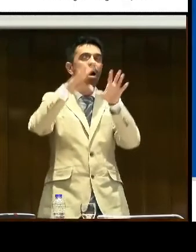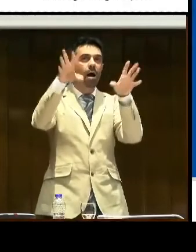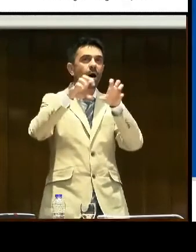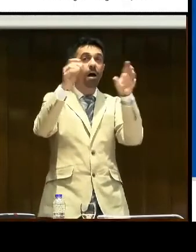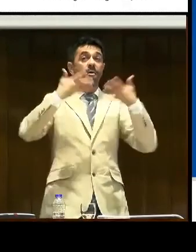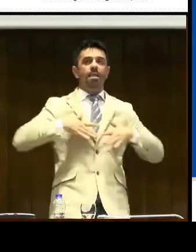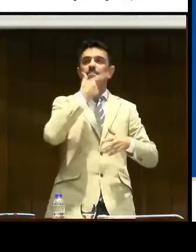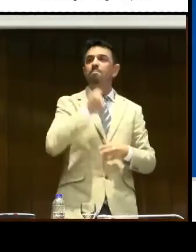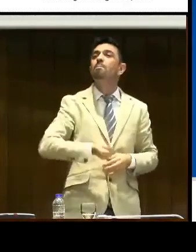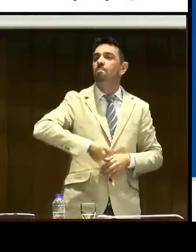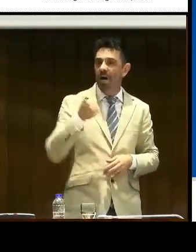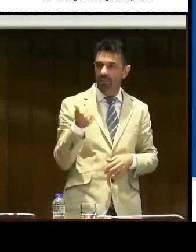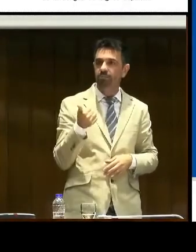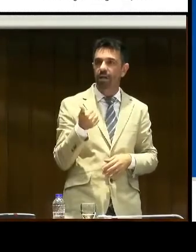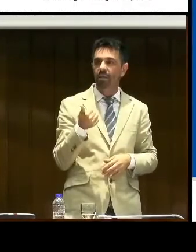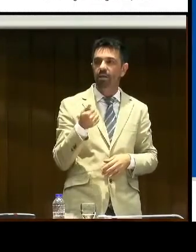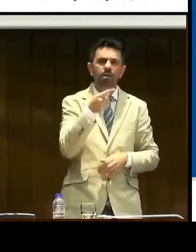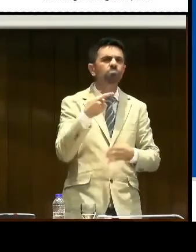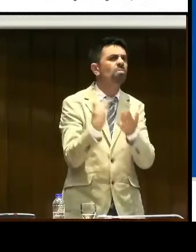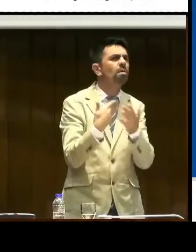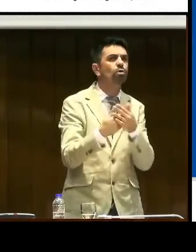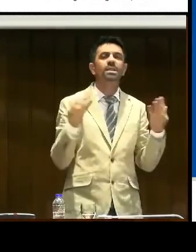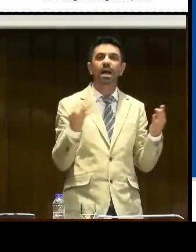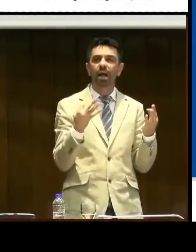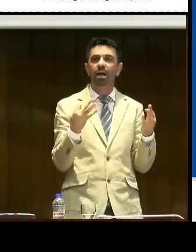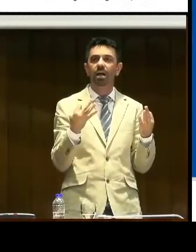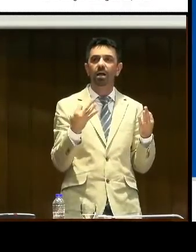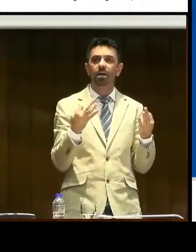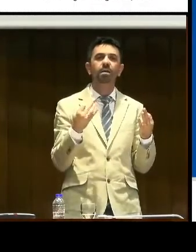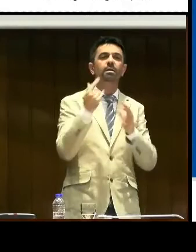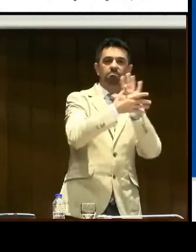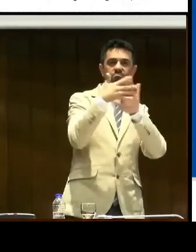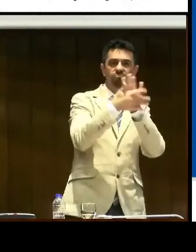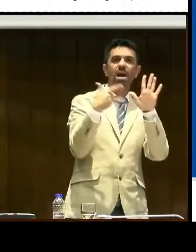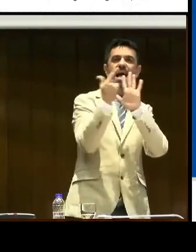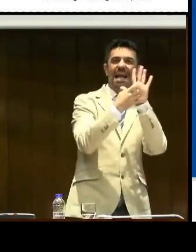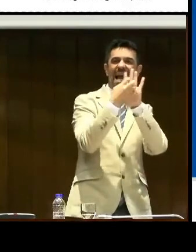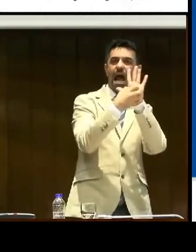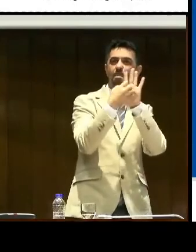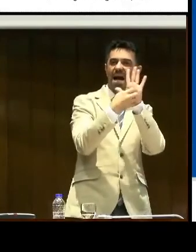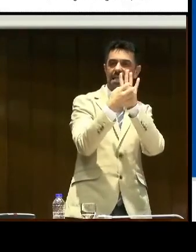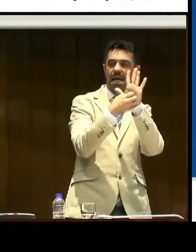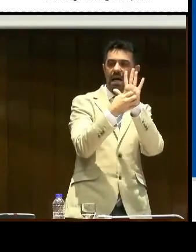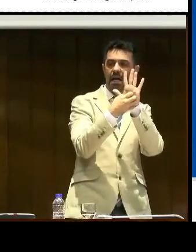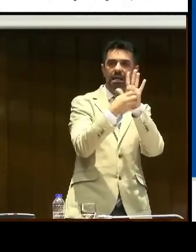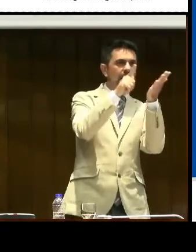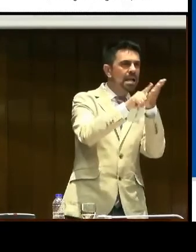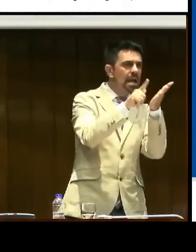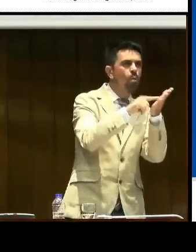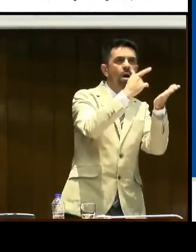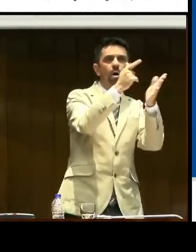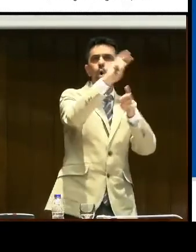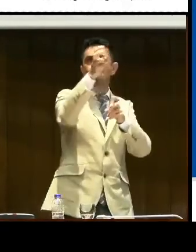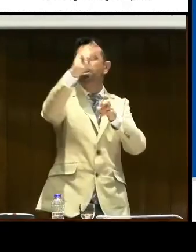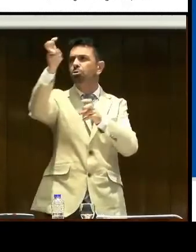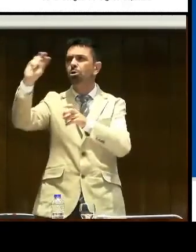dejando perfectamente demostrado el hecho de que la gramática de la LSE es tipológicamente congruente